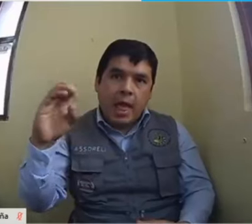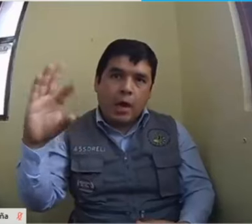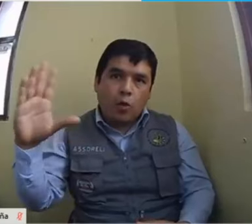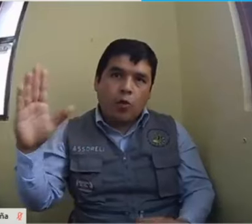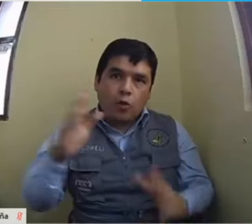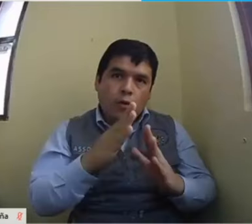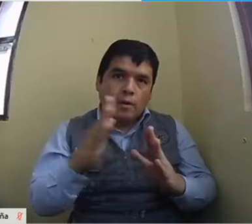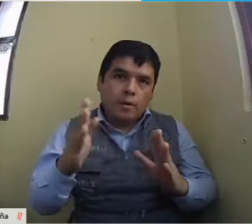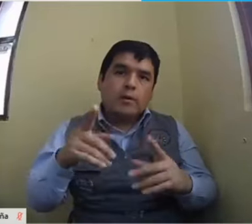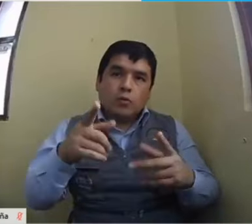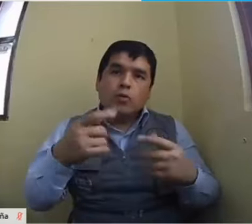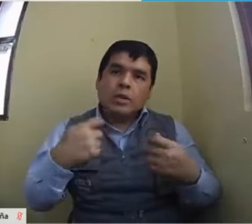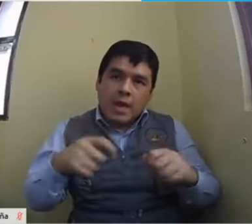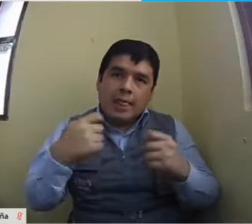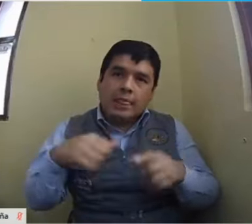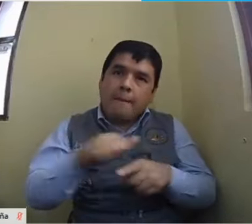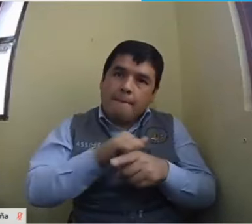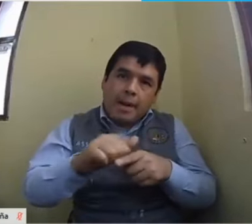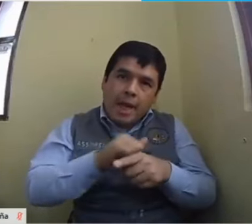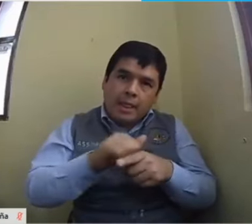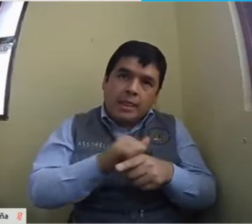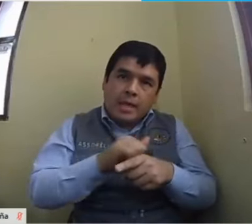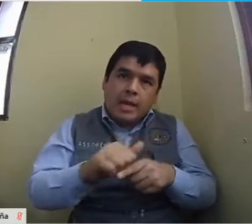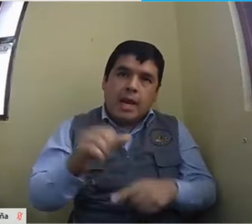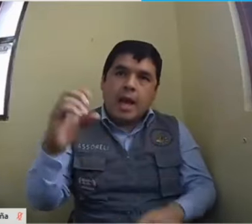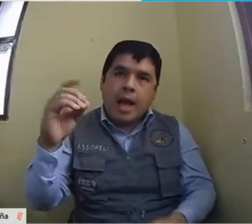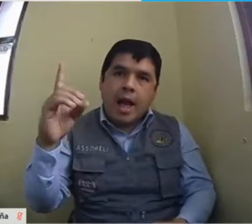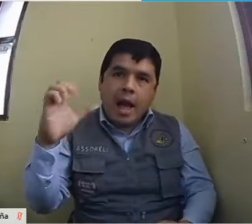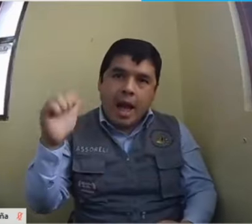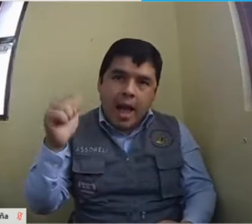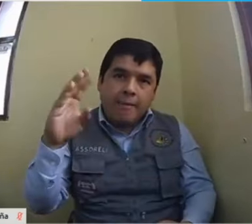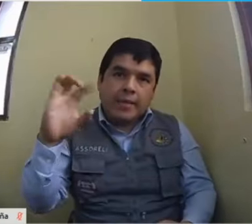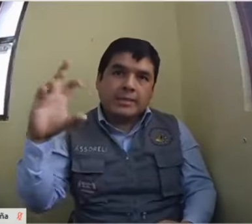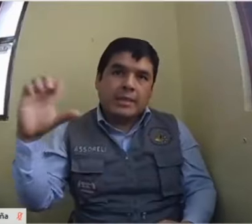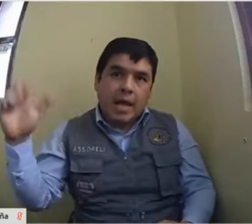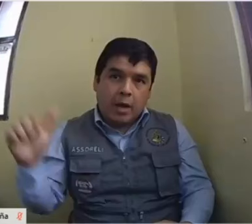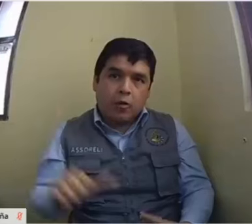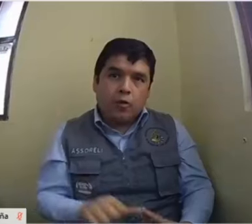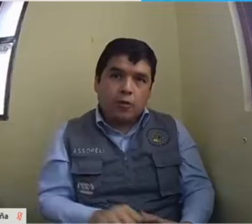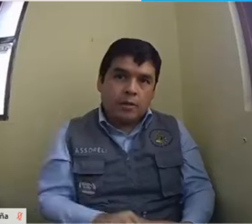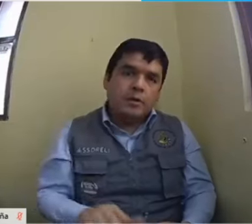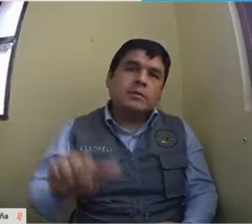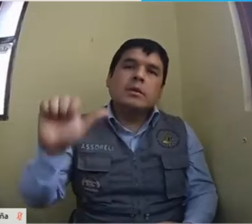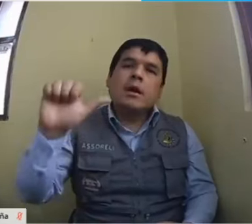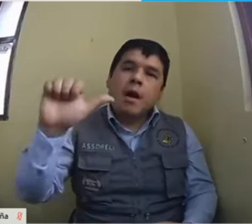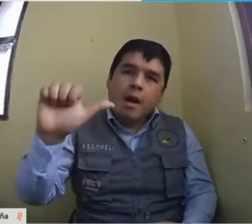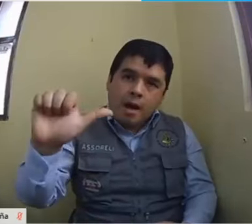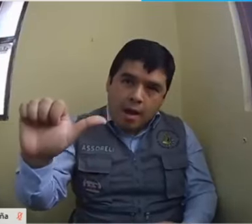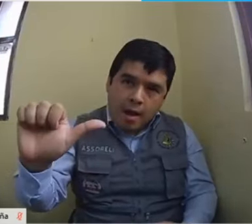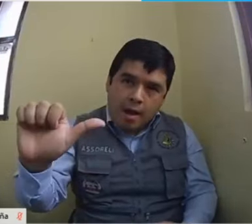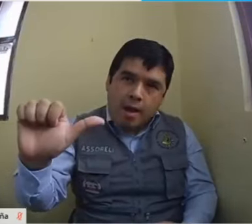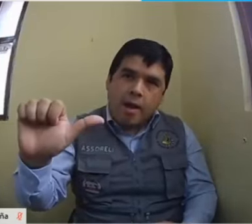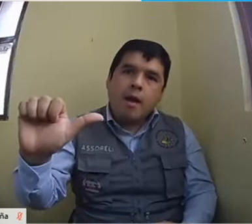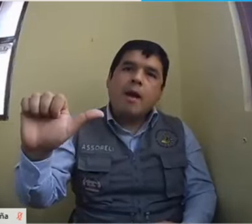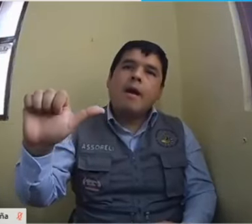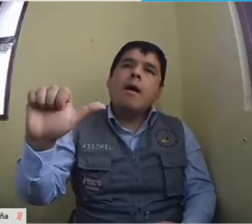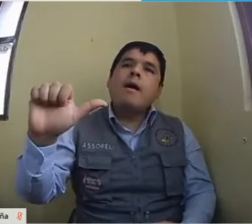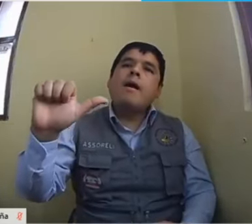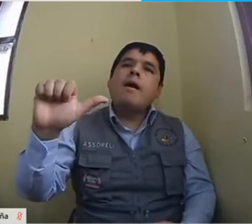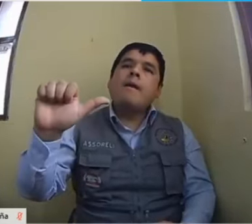Ahora han aprendido las señas del abecedario. Ahora hay que repasar un poco.